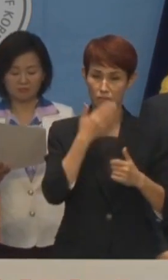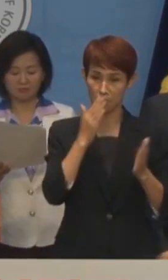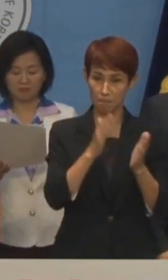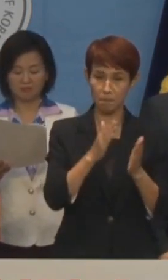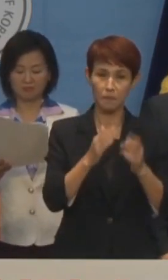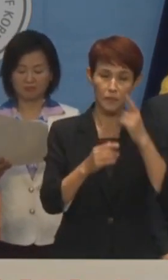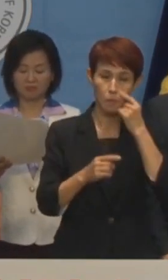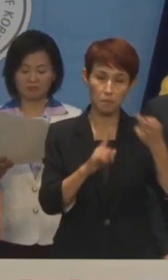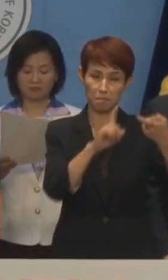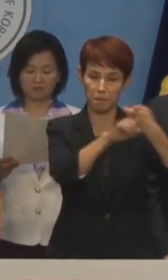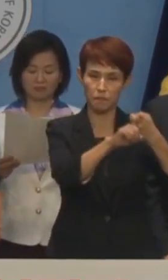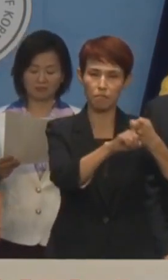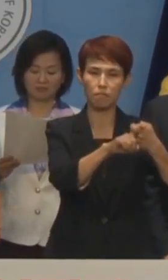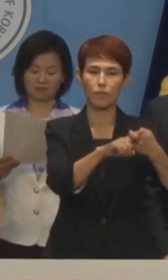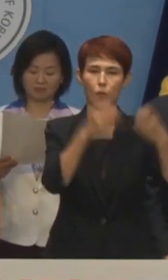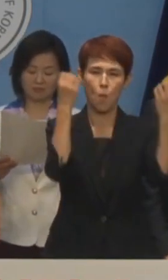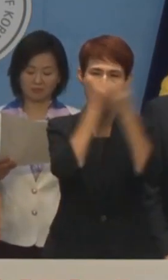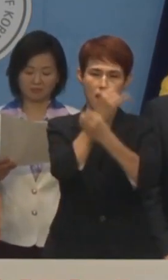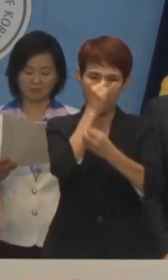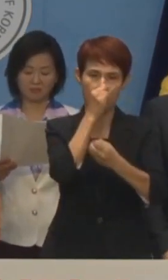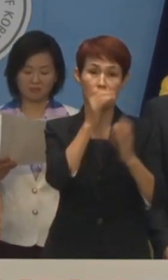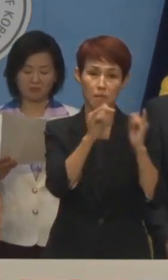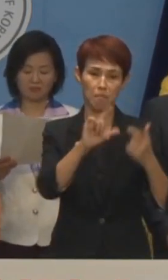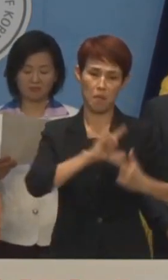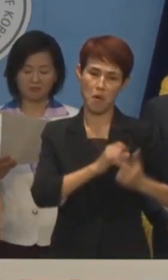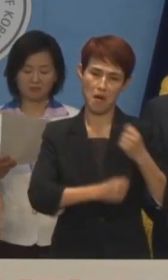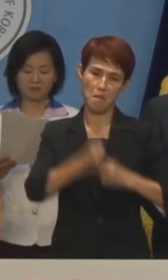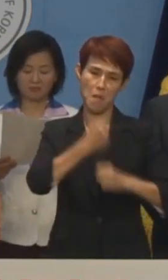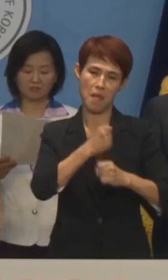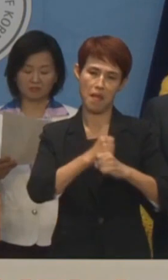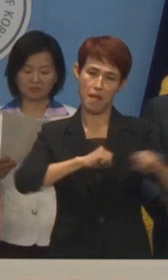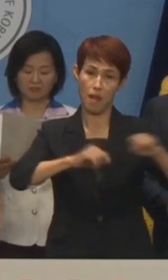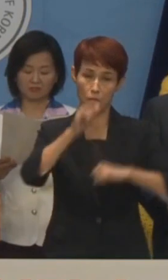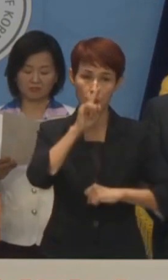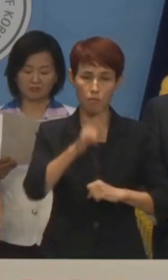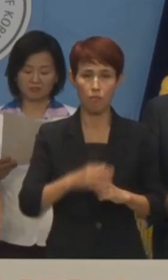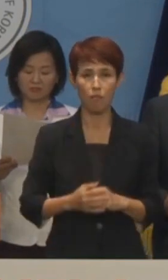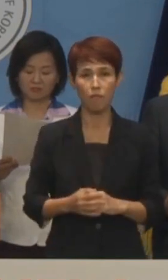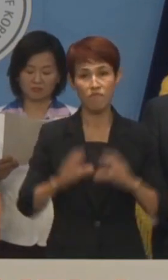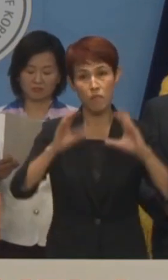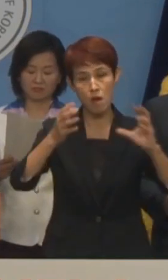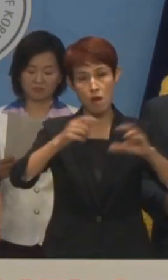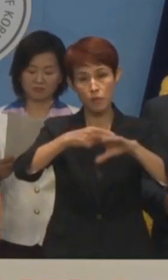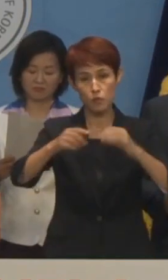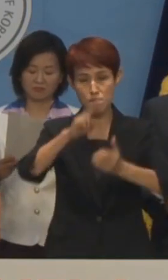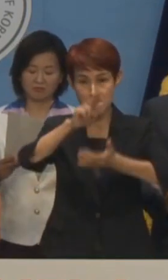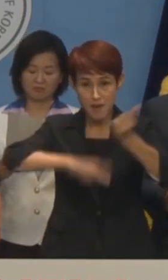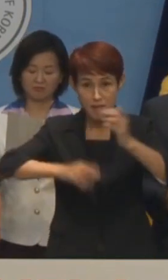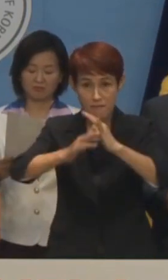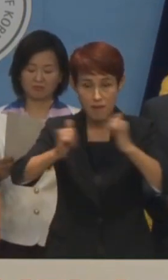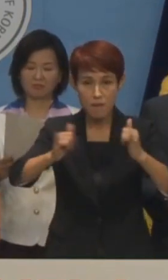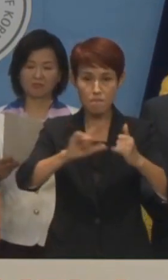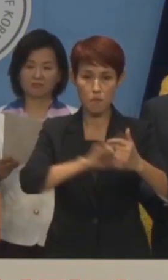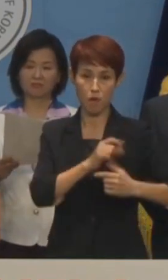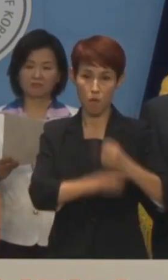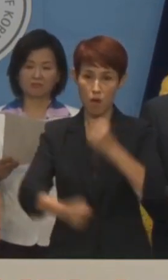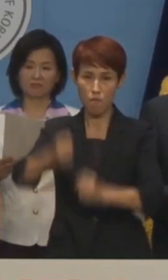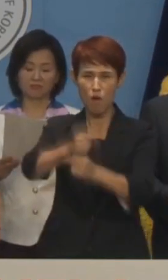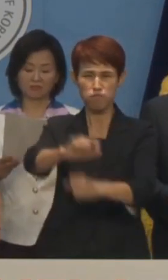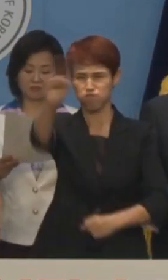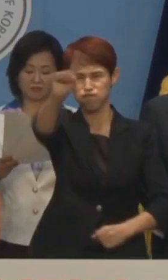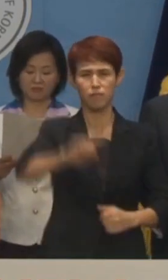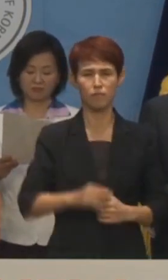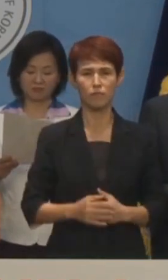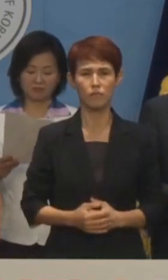명예회복에 앞장서겠다고 말했다. 나라와 민족을 팔아먹은 반역자에게 회복할 명예가 어디